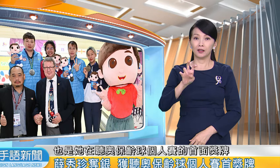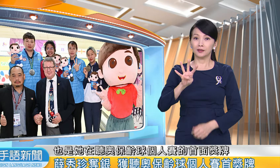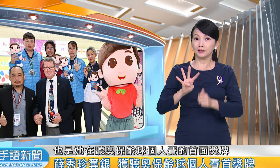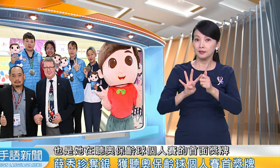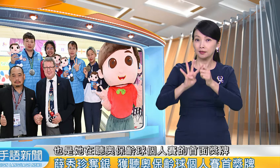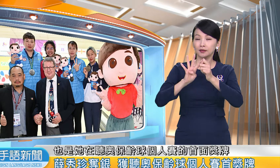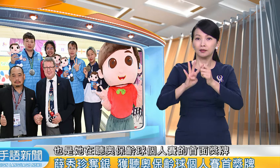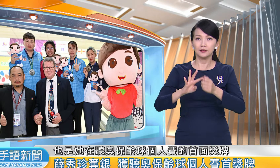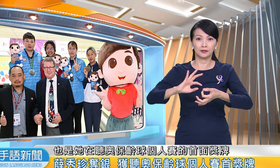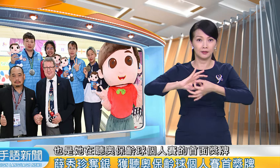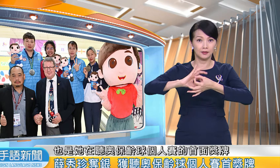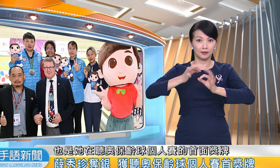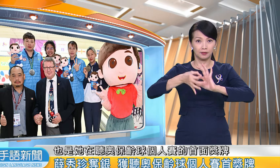击败状况不稳的韩国选手，率先晋级金牌战，而林湘姿则是输给新加坡选手居同。金牌战，薛秀珍虽然一路和新加坡选手紧咬分数，但是最后以165分不敌对手的176分拿下银牌，这也是她在听奥保龄球。